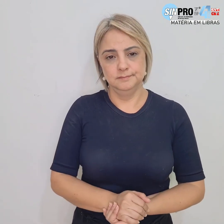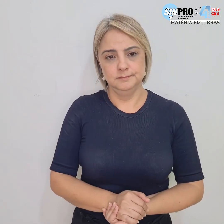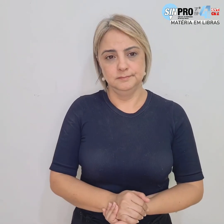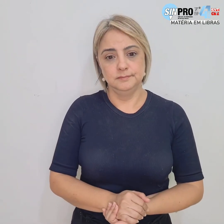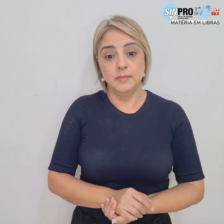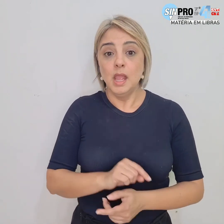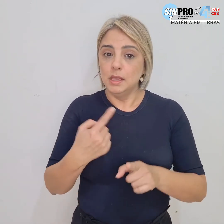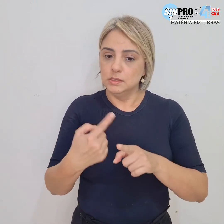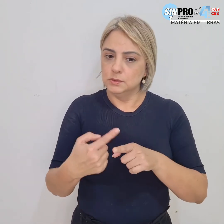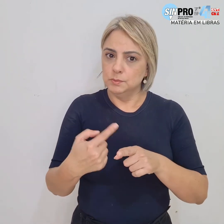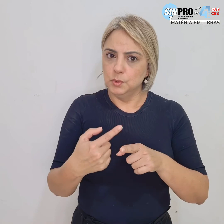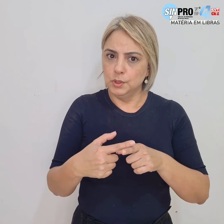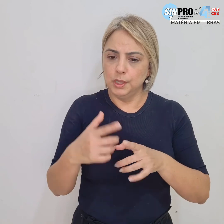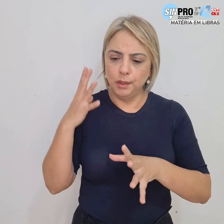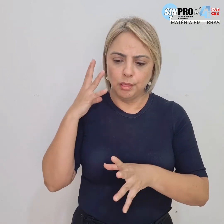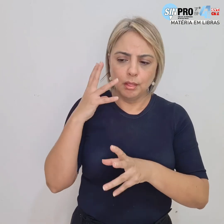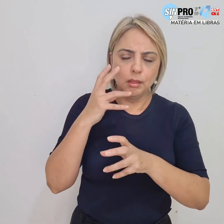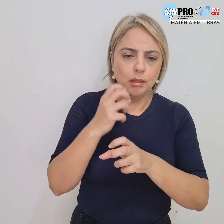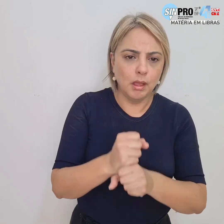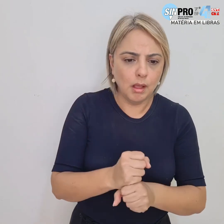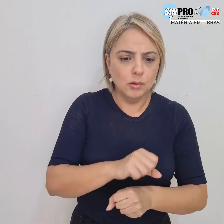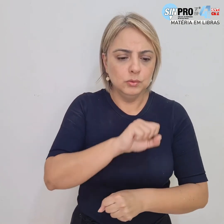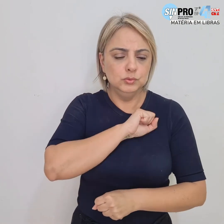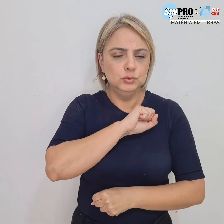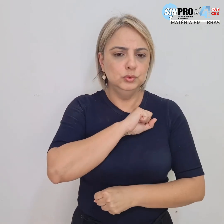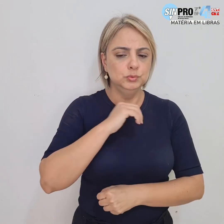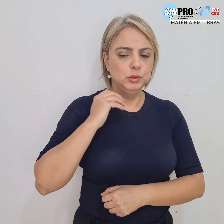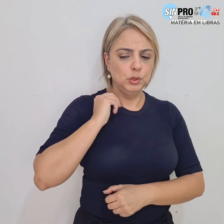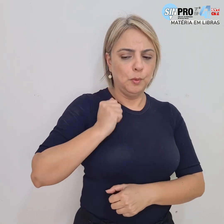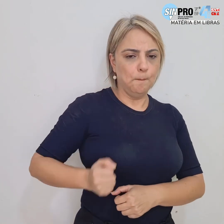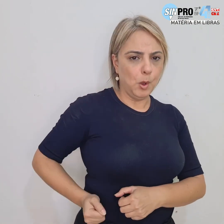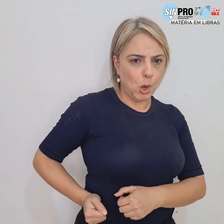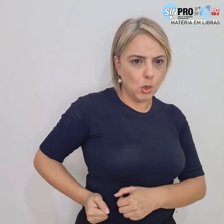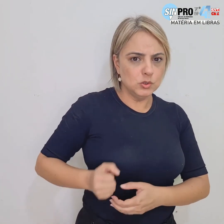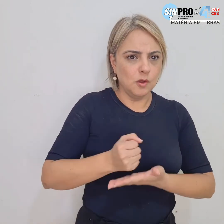Isso porque o cálculo quanto ao número de bolsas a serem ofertadas a cada ano